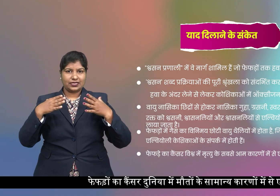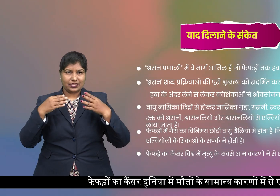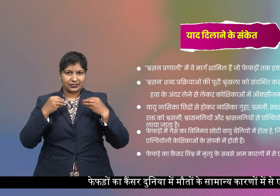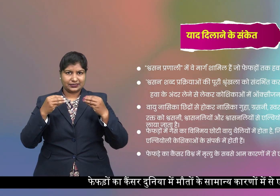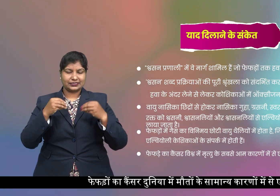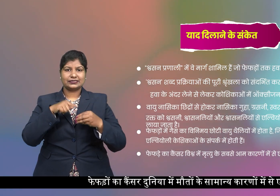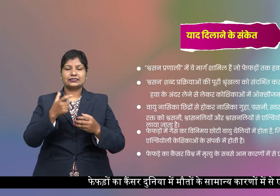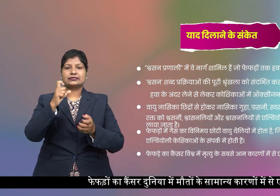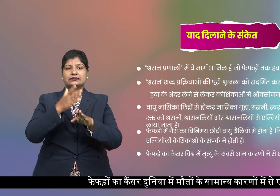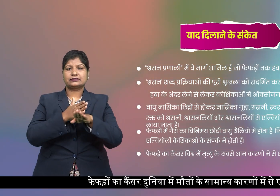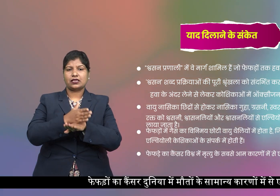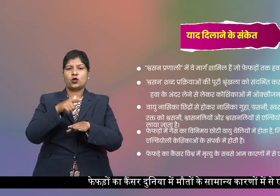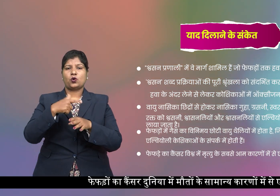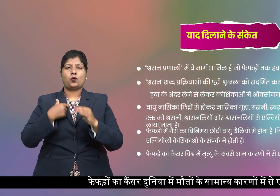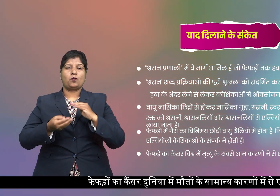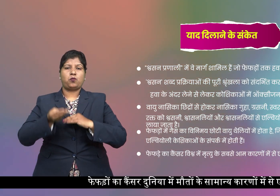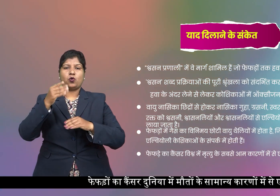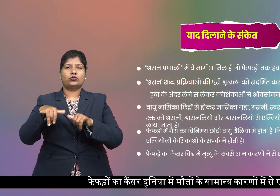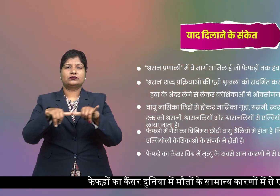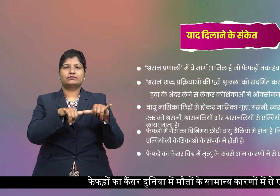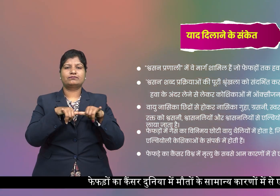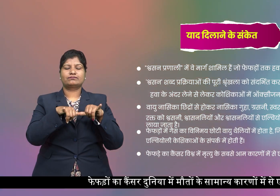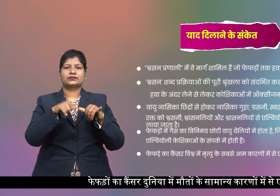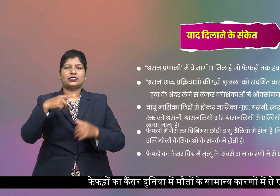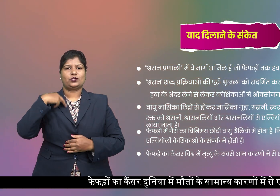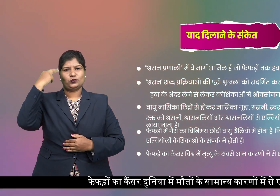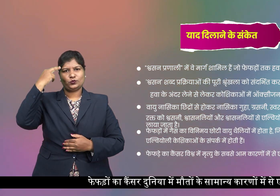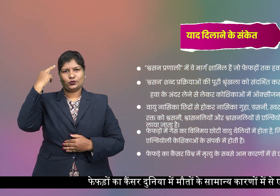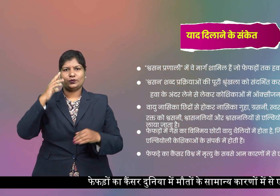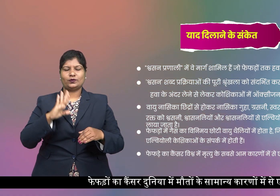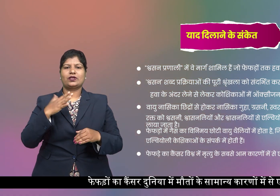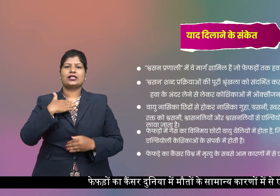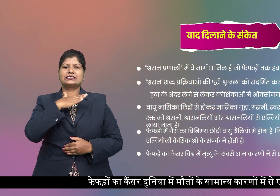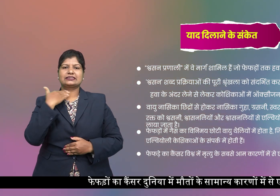कैंसर दुनिया में मौतों के सामान्य कारणों में से एक है।